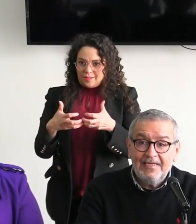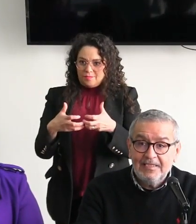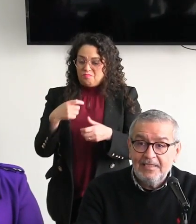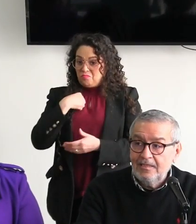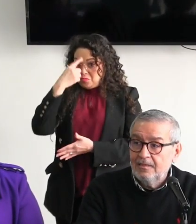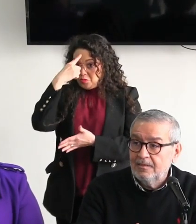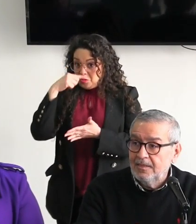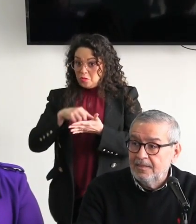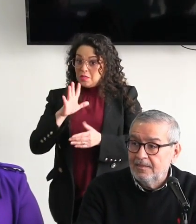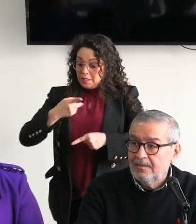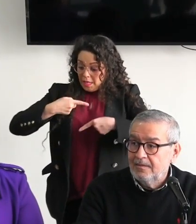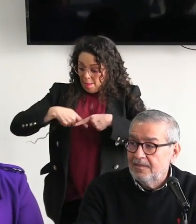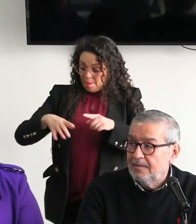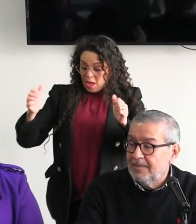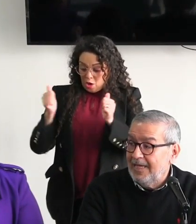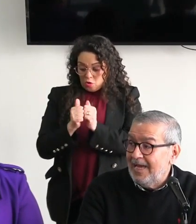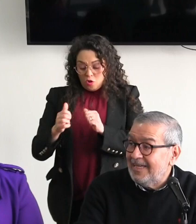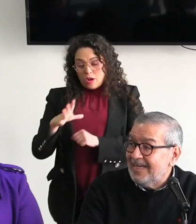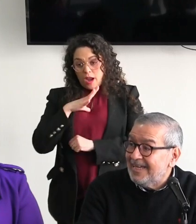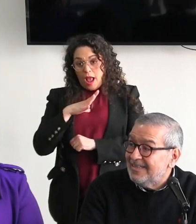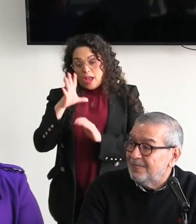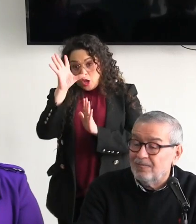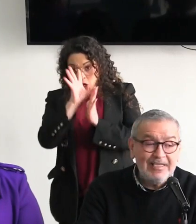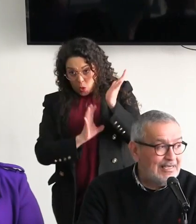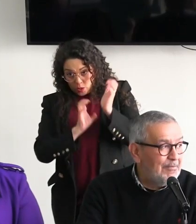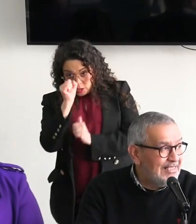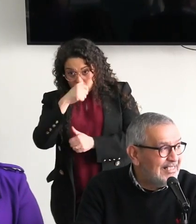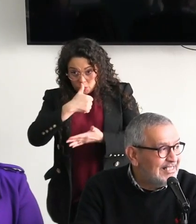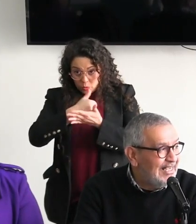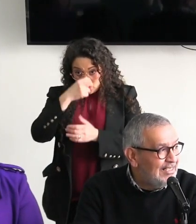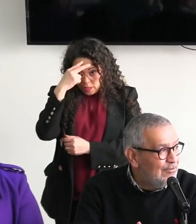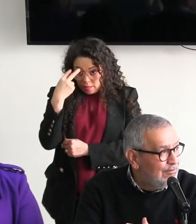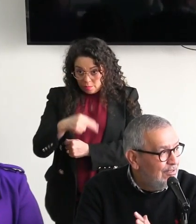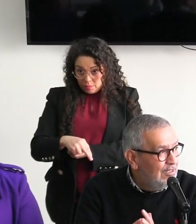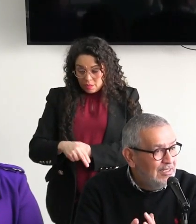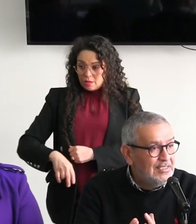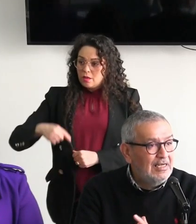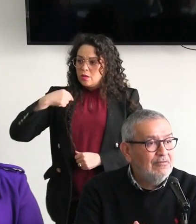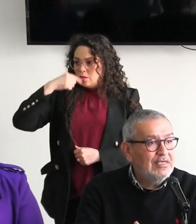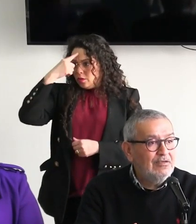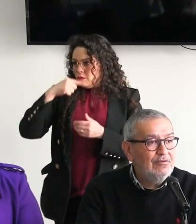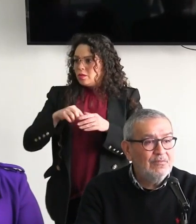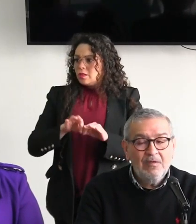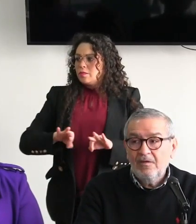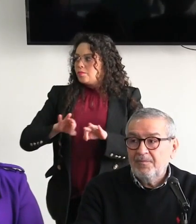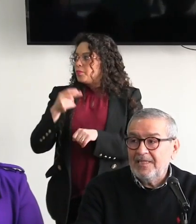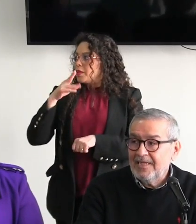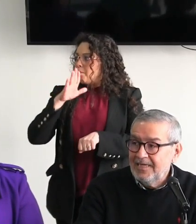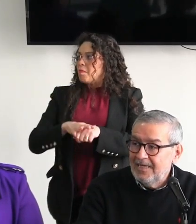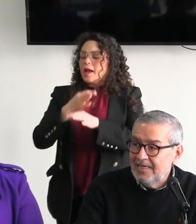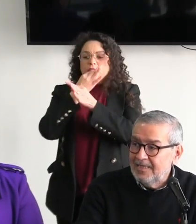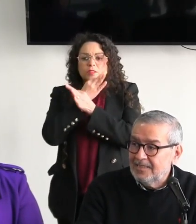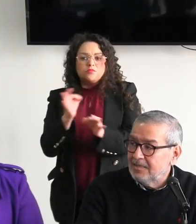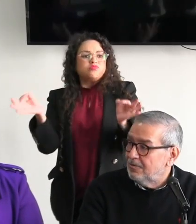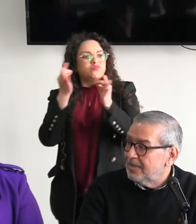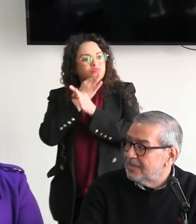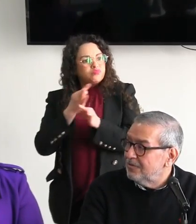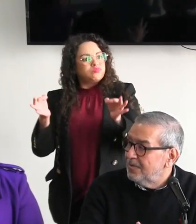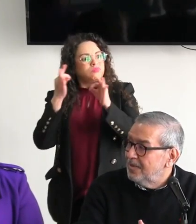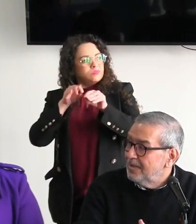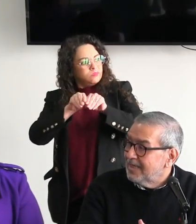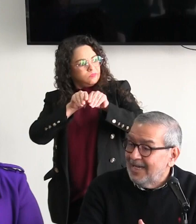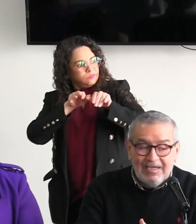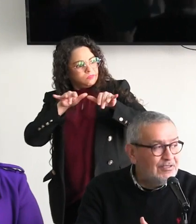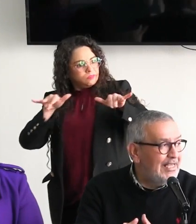gran avance, que hay que difundirla más, quizá eso es algo que yo plantearía en este